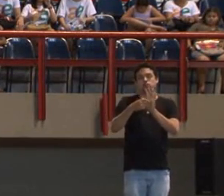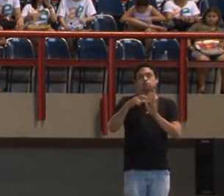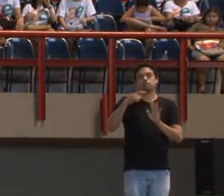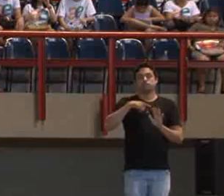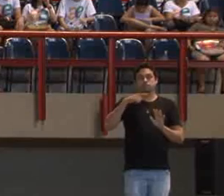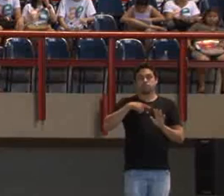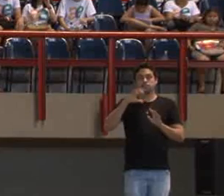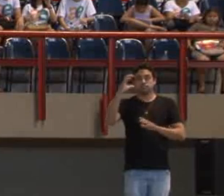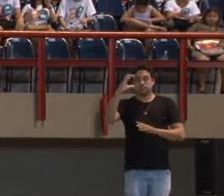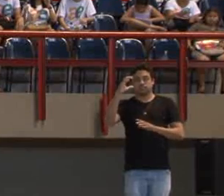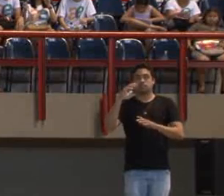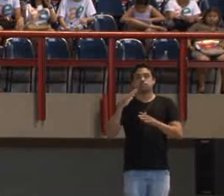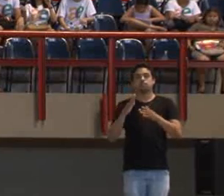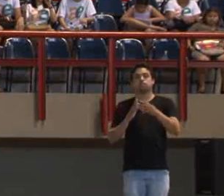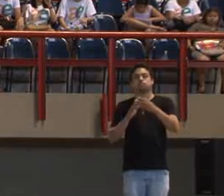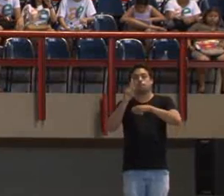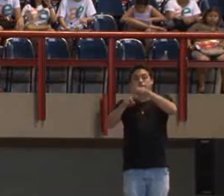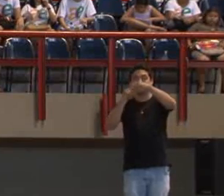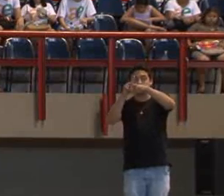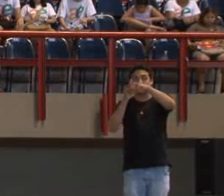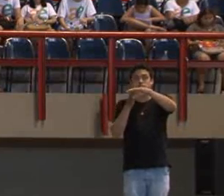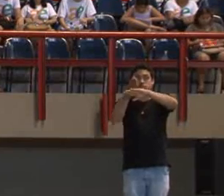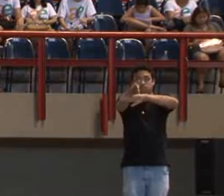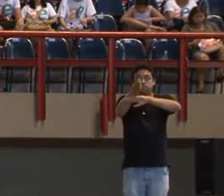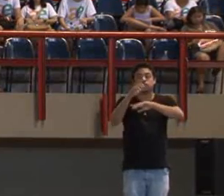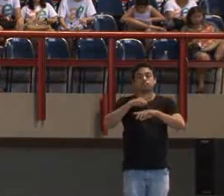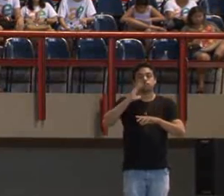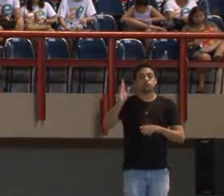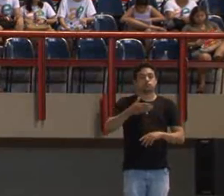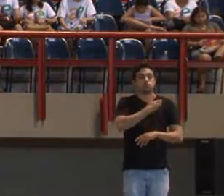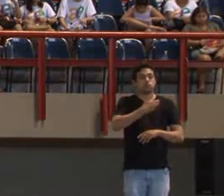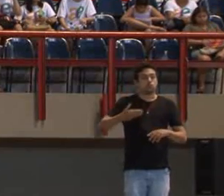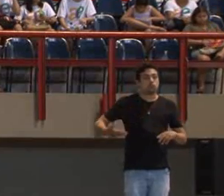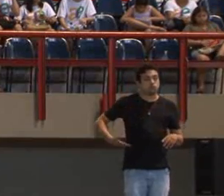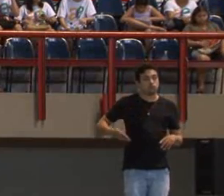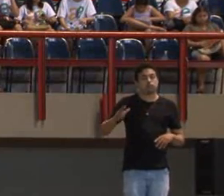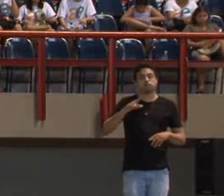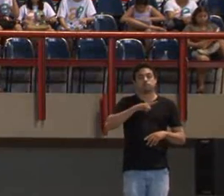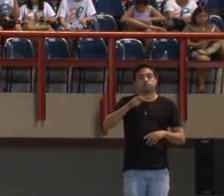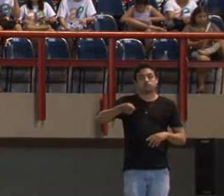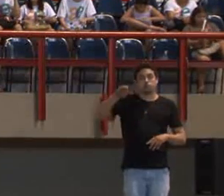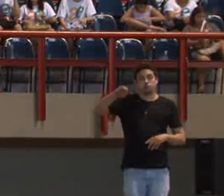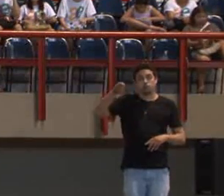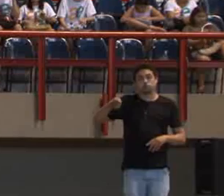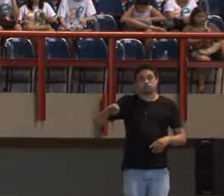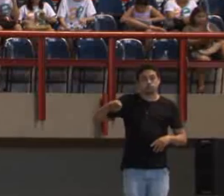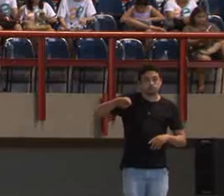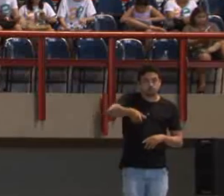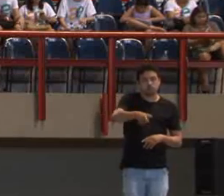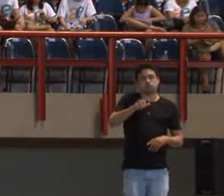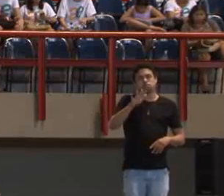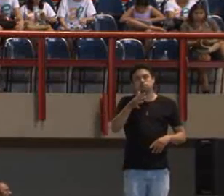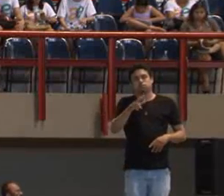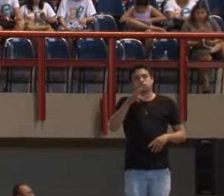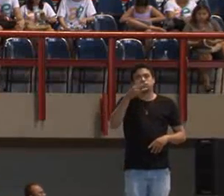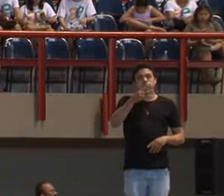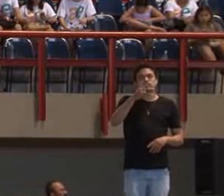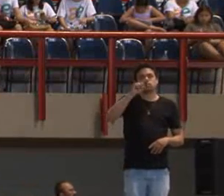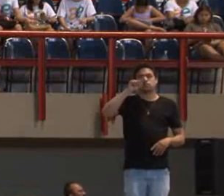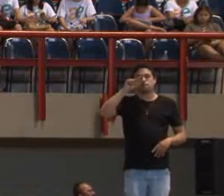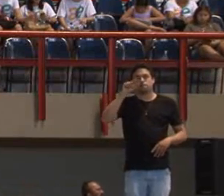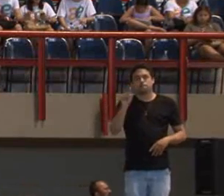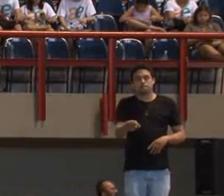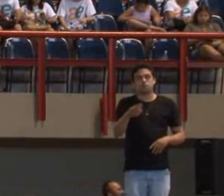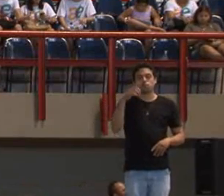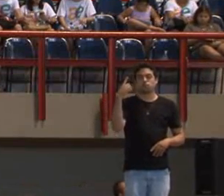Sem Fronteiras, o governo dá uma bolsa de quase 3